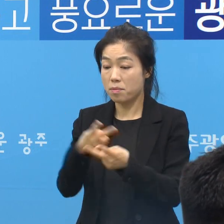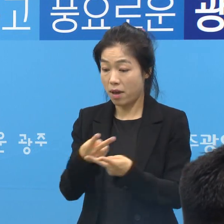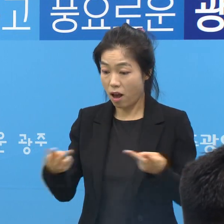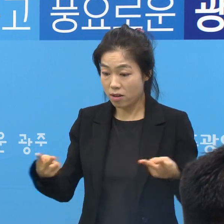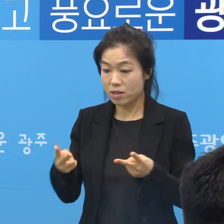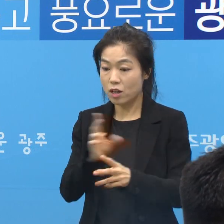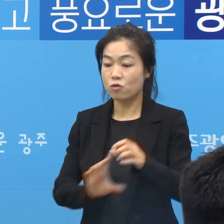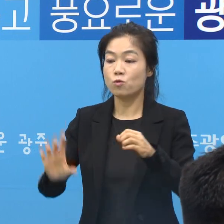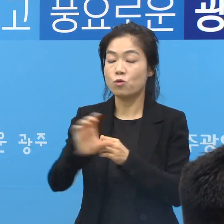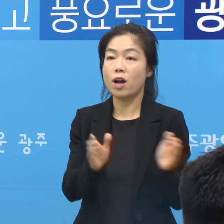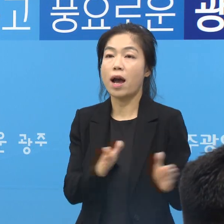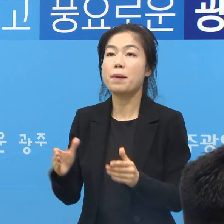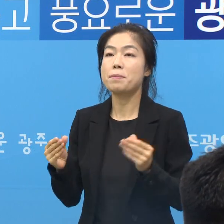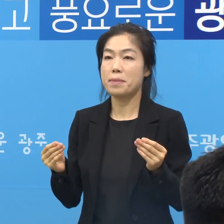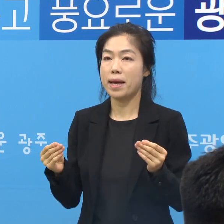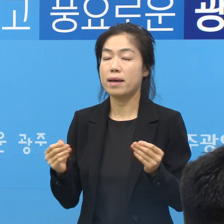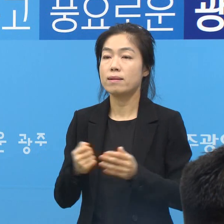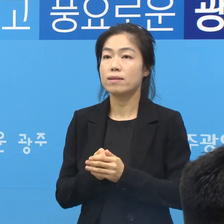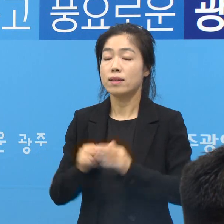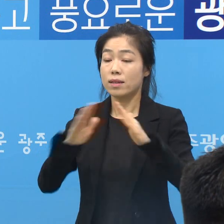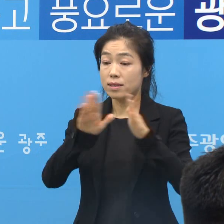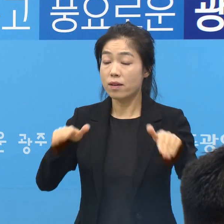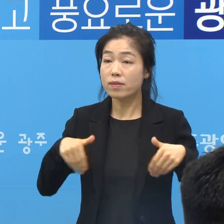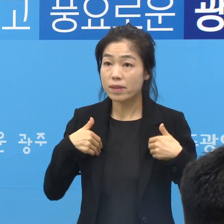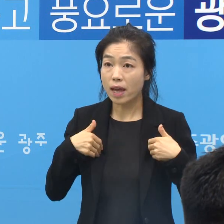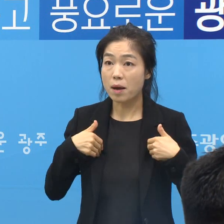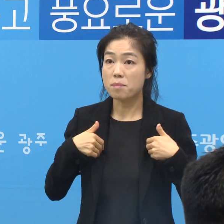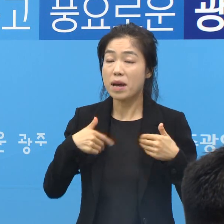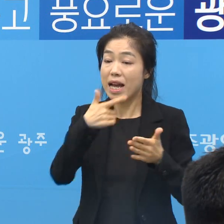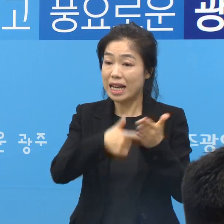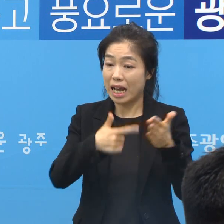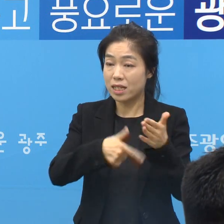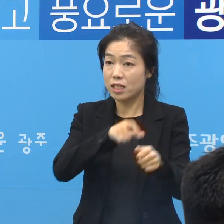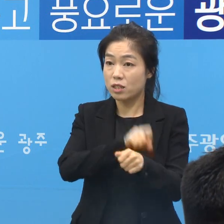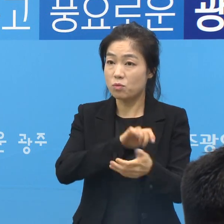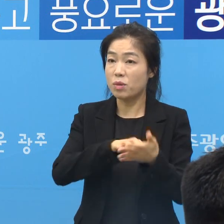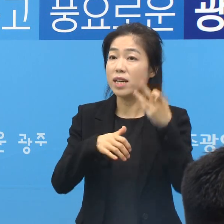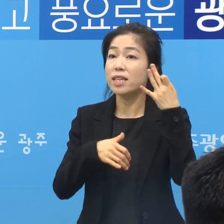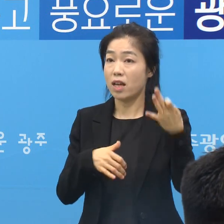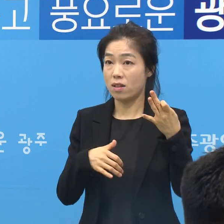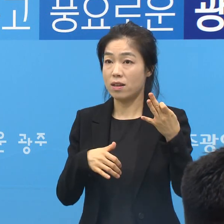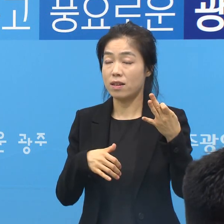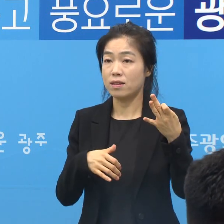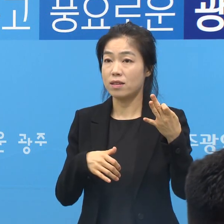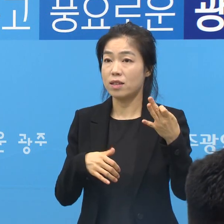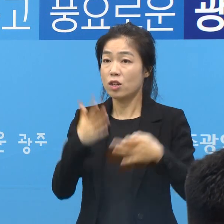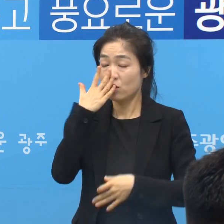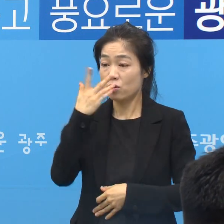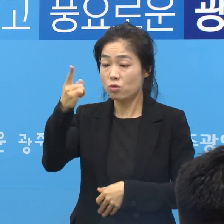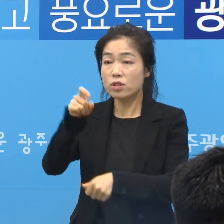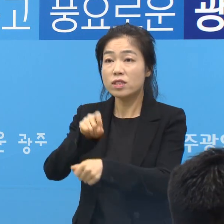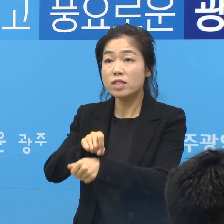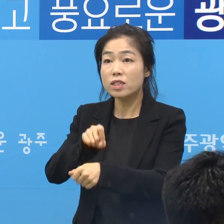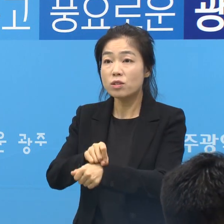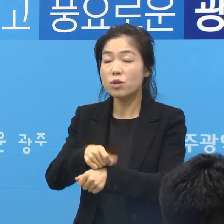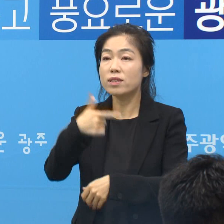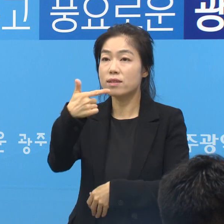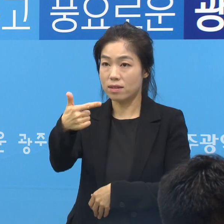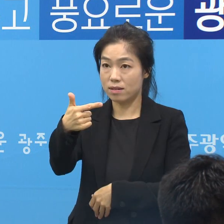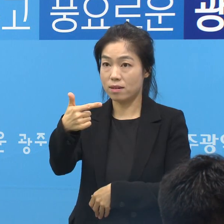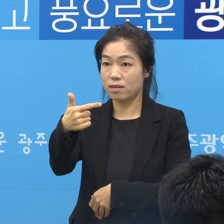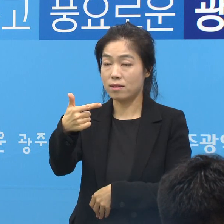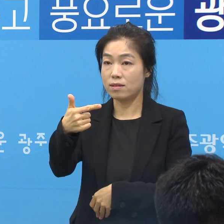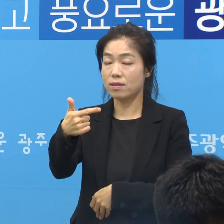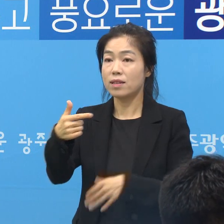추가로 확보되었습니다. 전라남도 강진의료원의 14병상, 순천의료원의